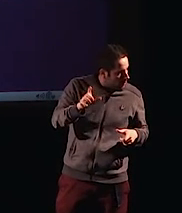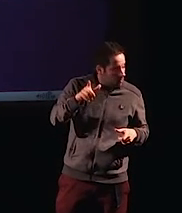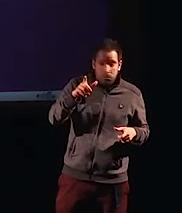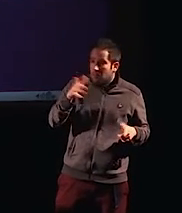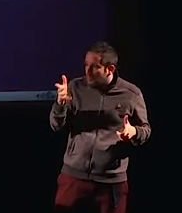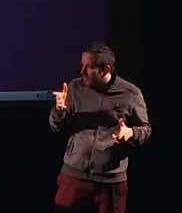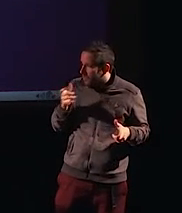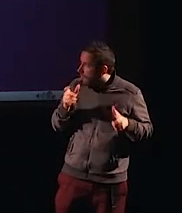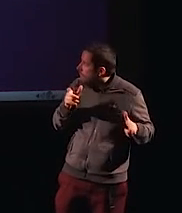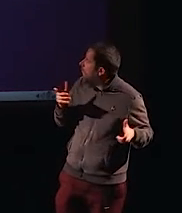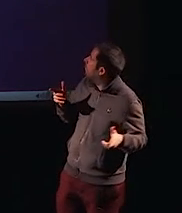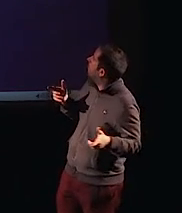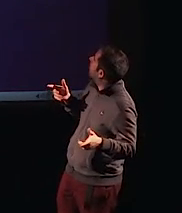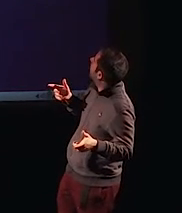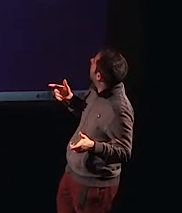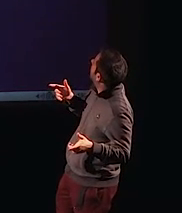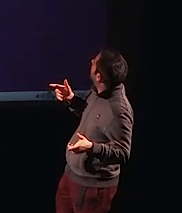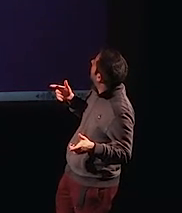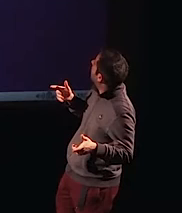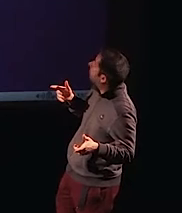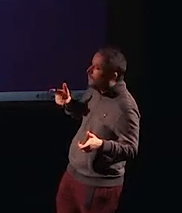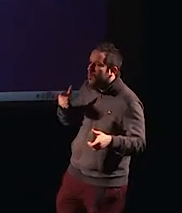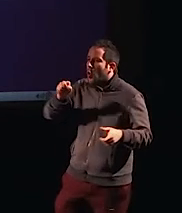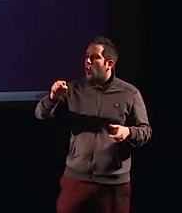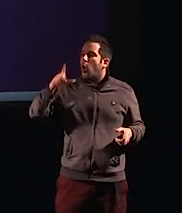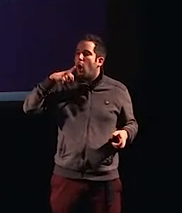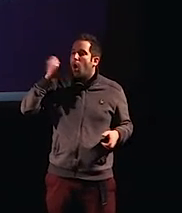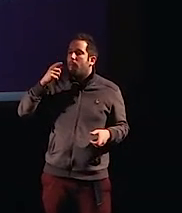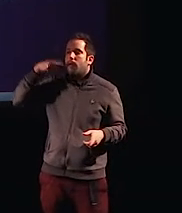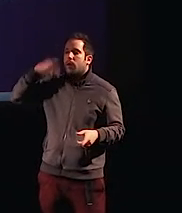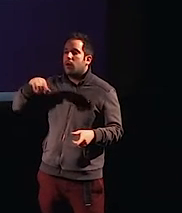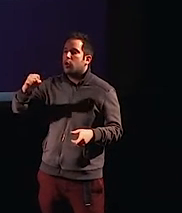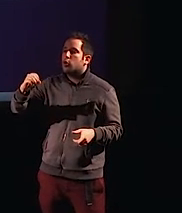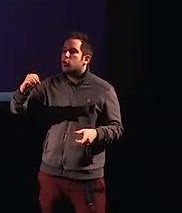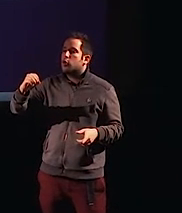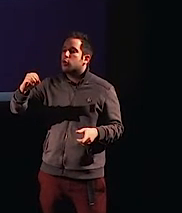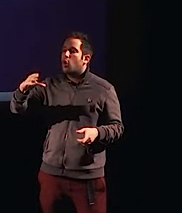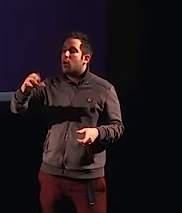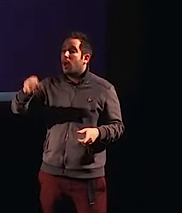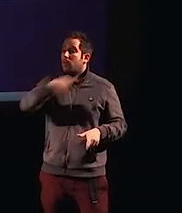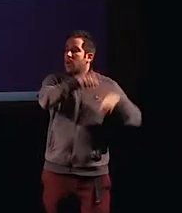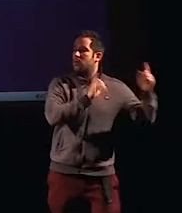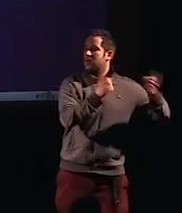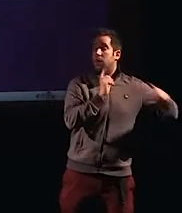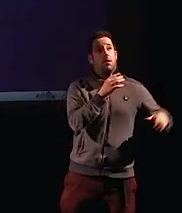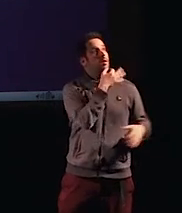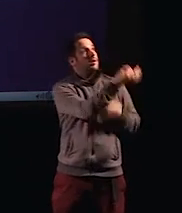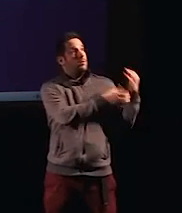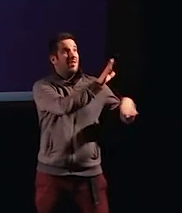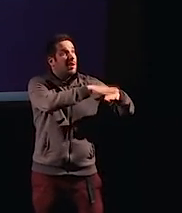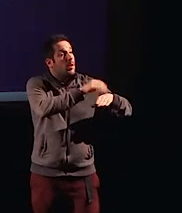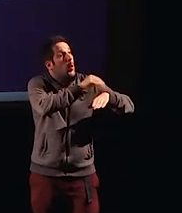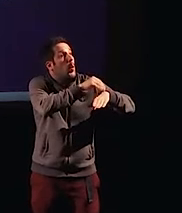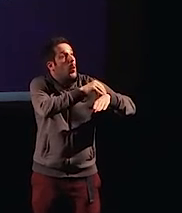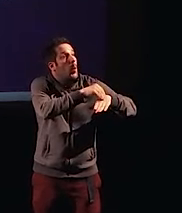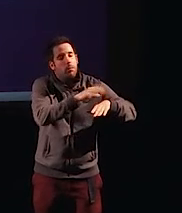lanceur d'alerte, parce que c'est beaucoup plus compliqué que ça. Parce que Socrate, il a parlé à des dictateurs pour commencer, et qu'il voulait faire du conseil auprès des dictateurs, donc